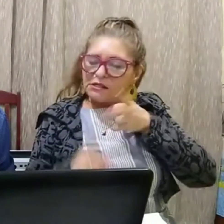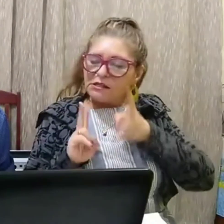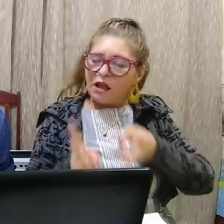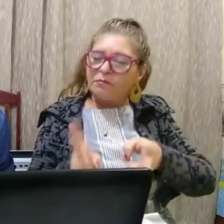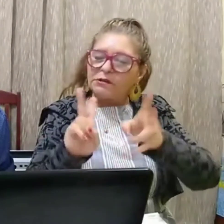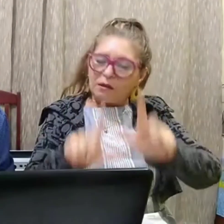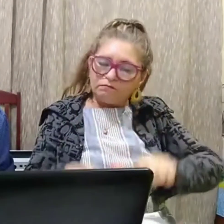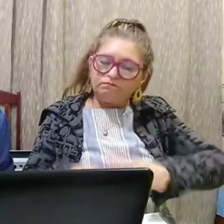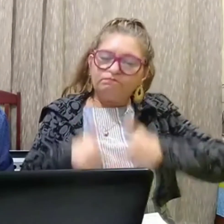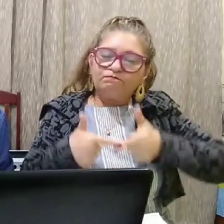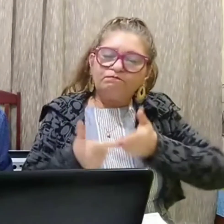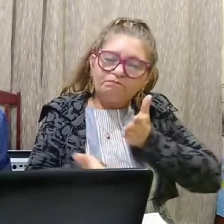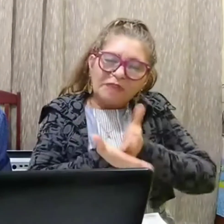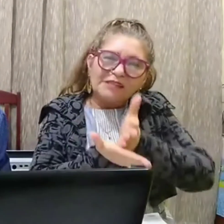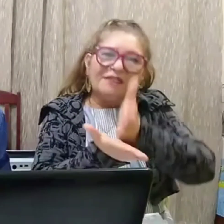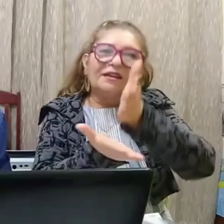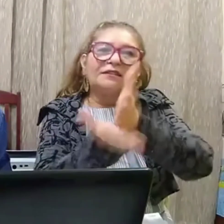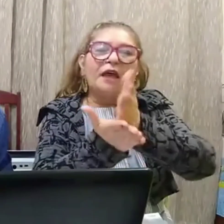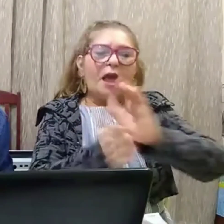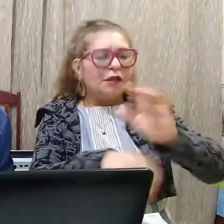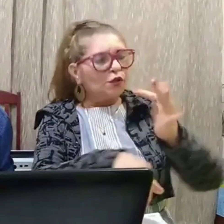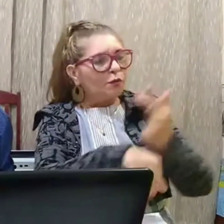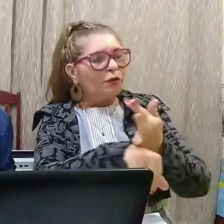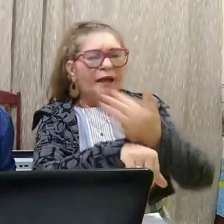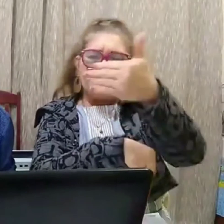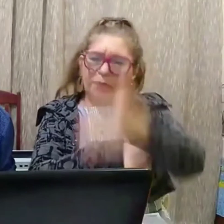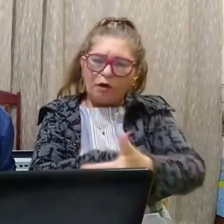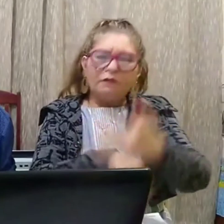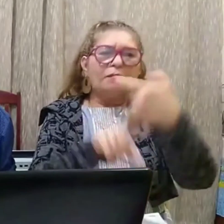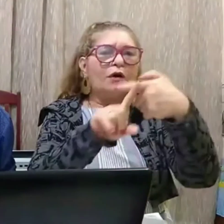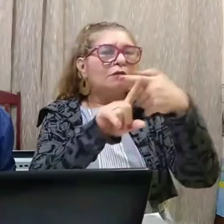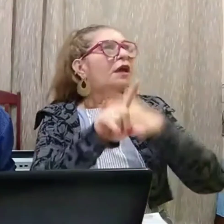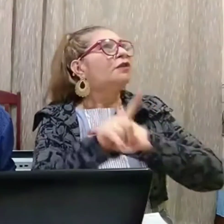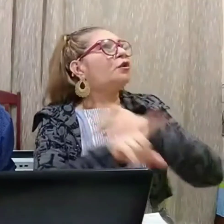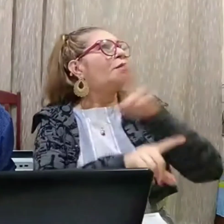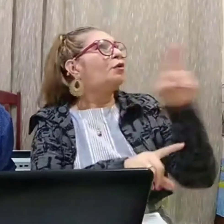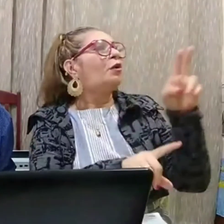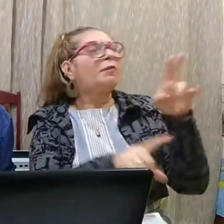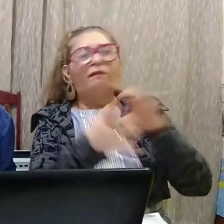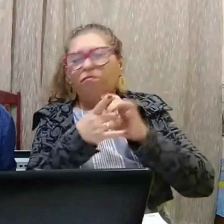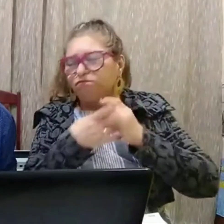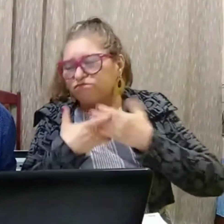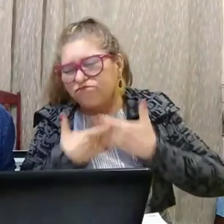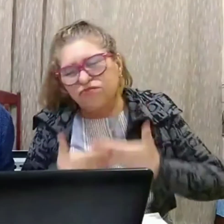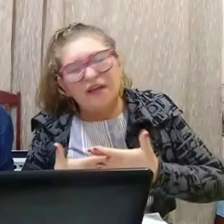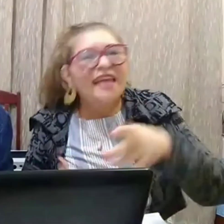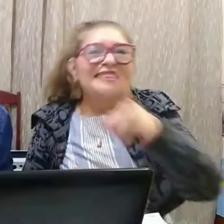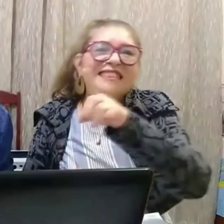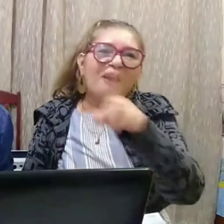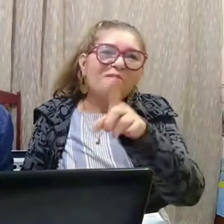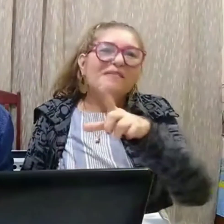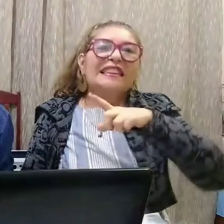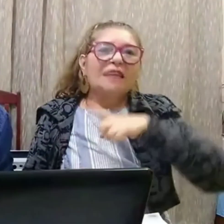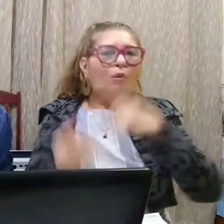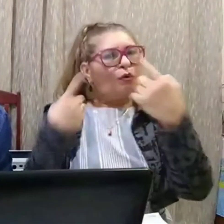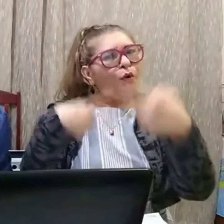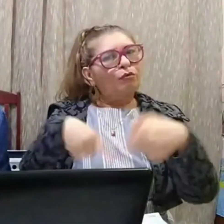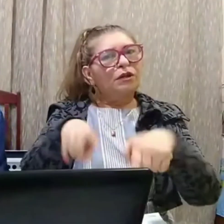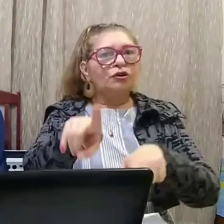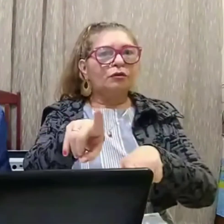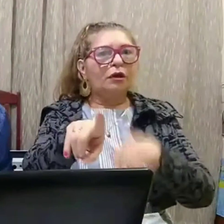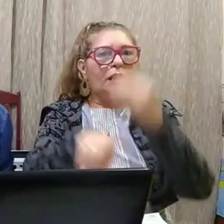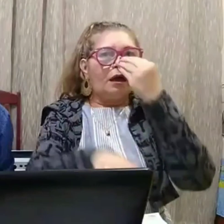e suportaste provas por causa do meu nome, e não te deixaste esmorecer. Tenho, porém, contra ti